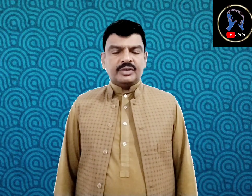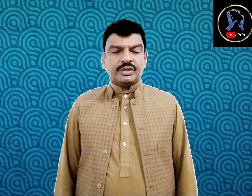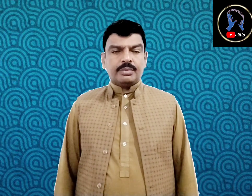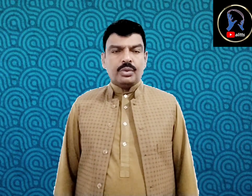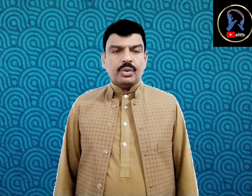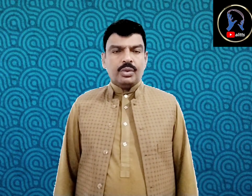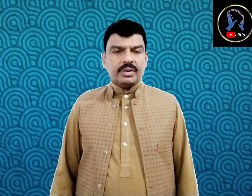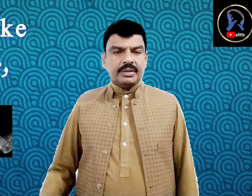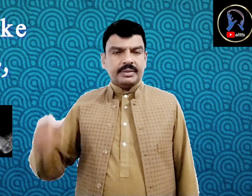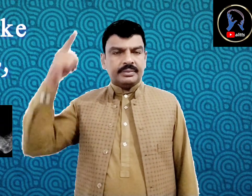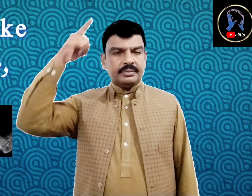स्मोक।